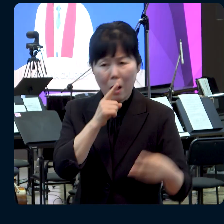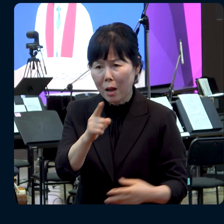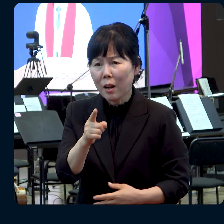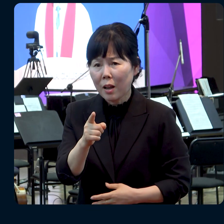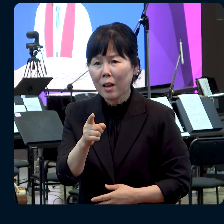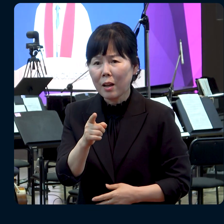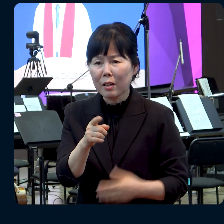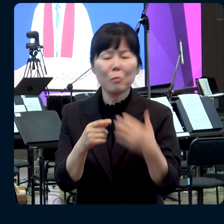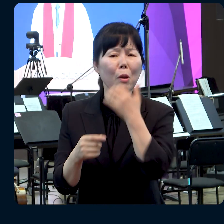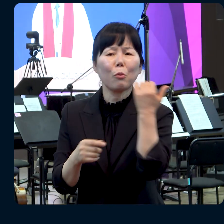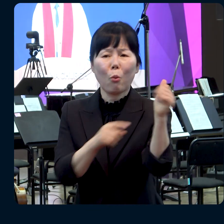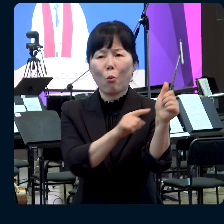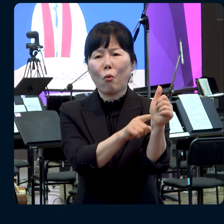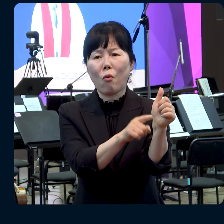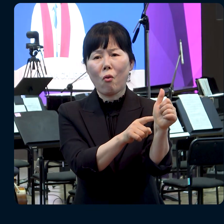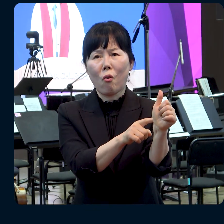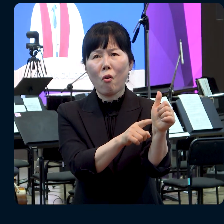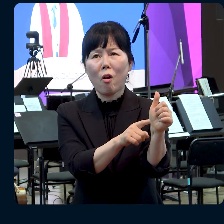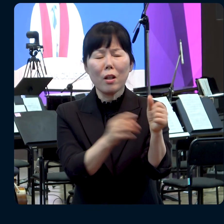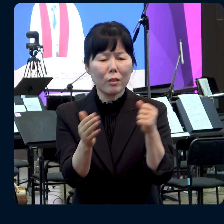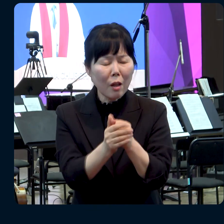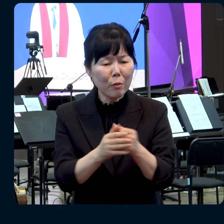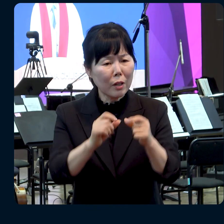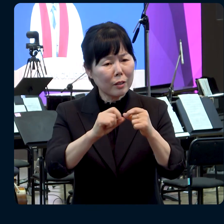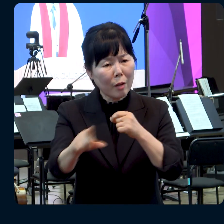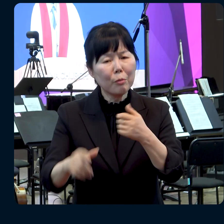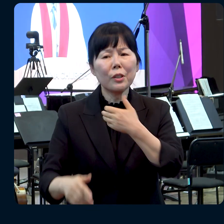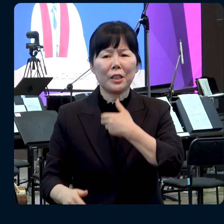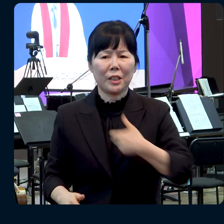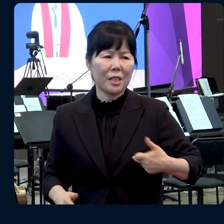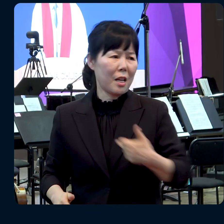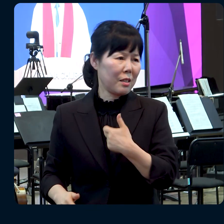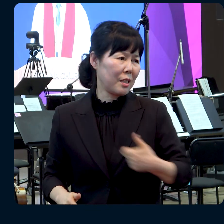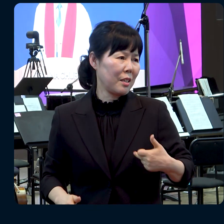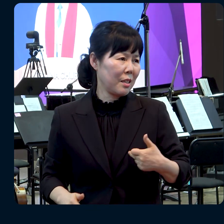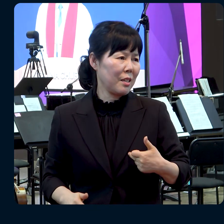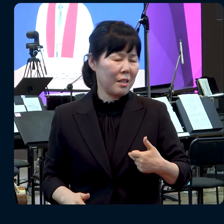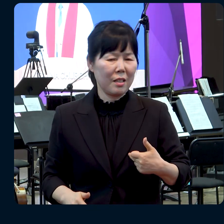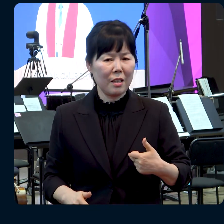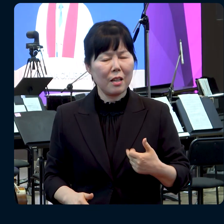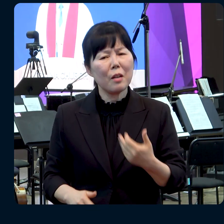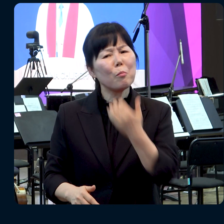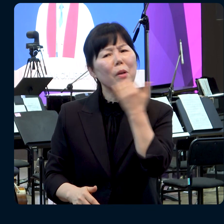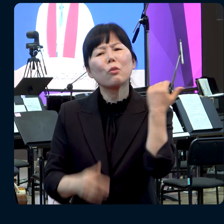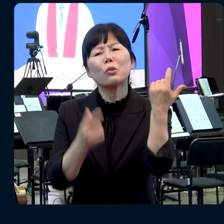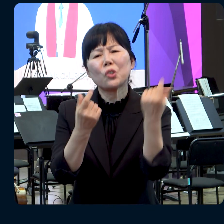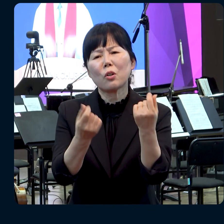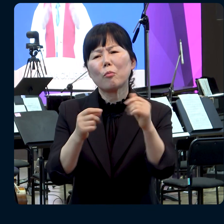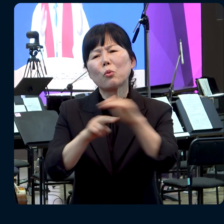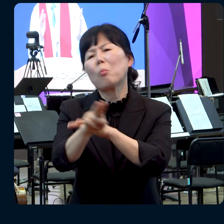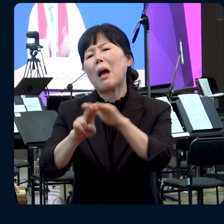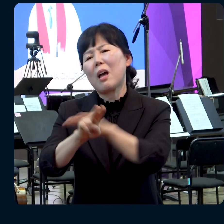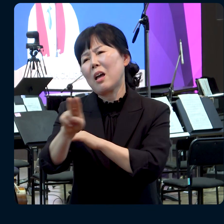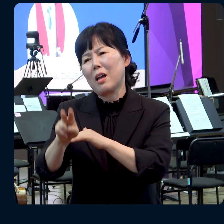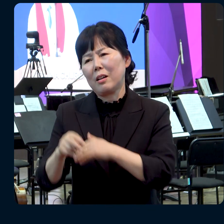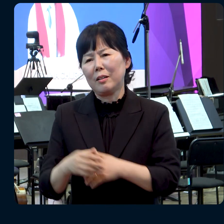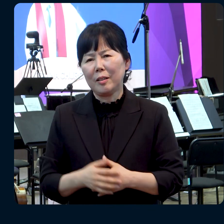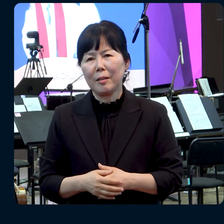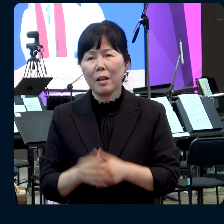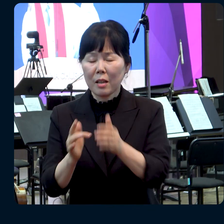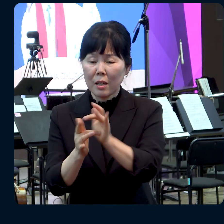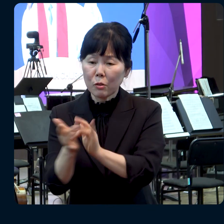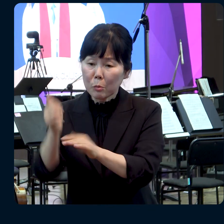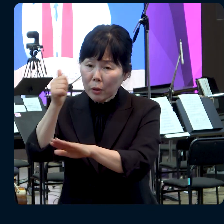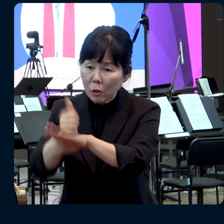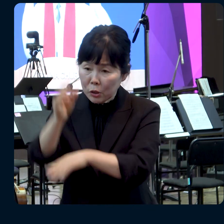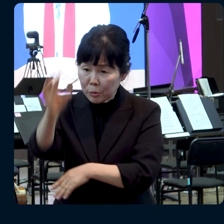아니죠. 사실은 제자들 전체가 다 그런 분위기였다 하는 거죠. 자, 그리고 나서 예수님이